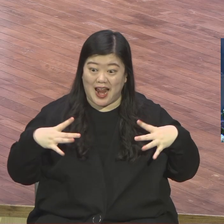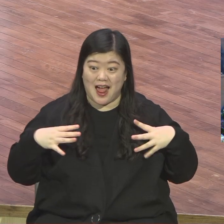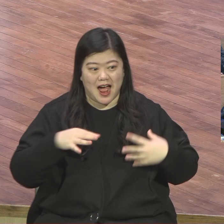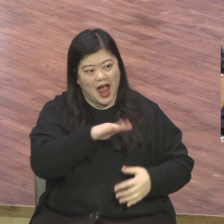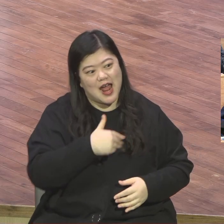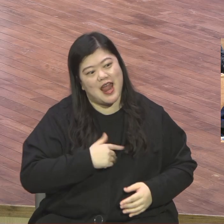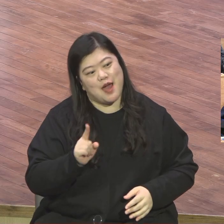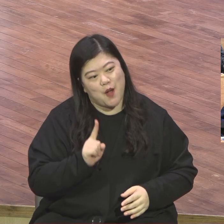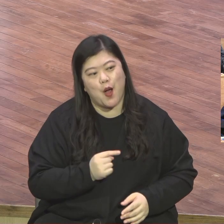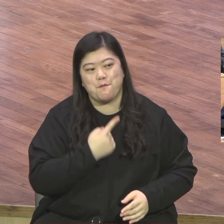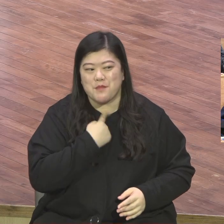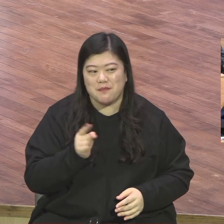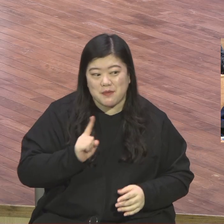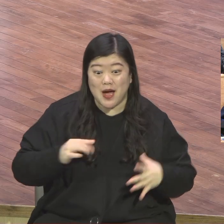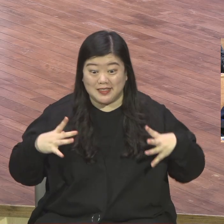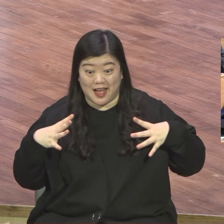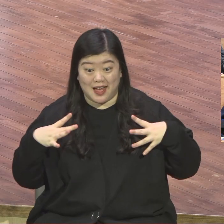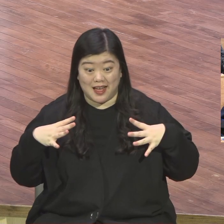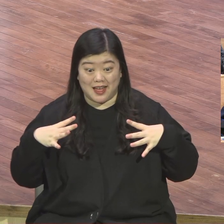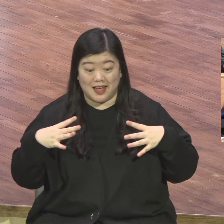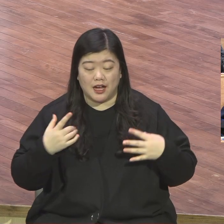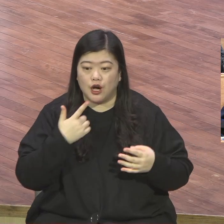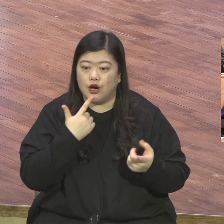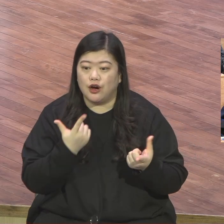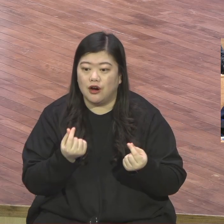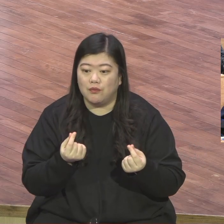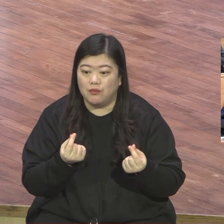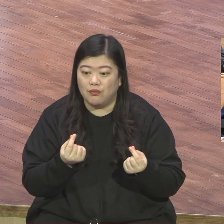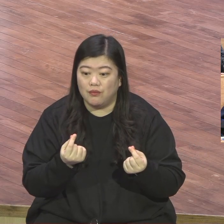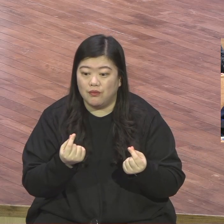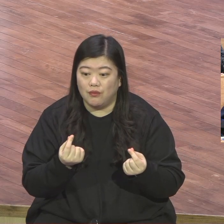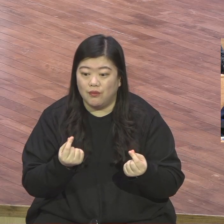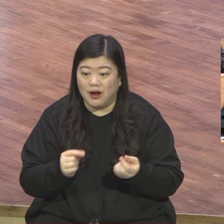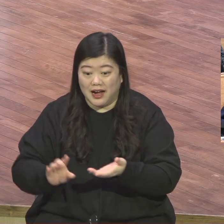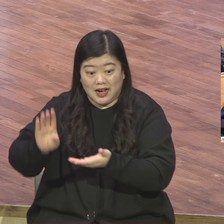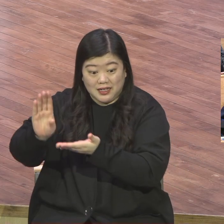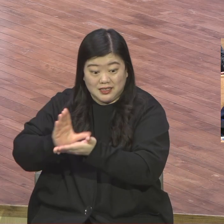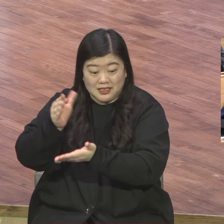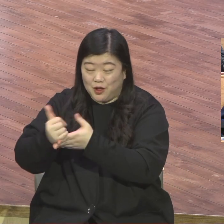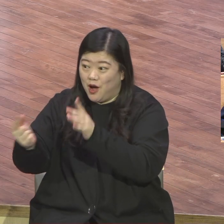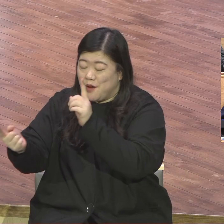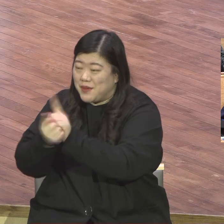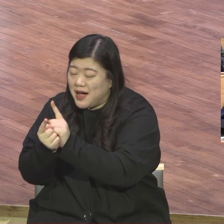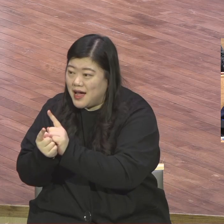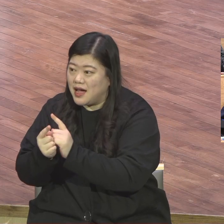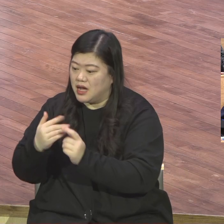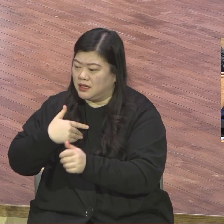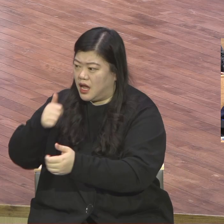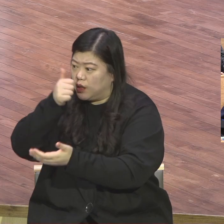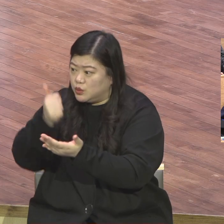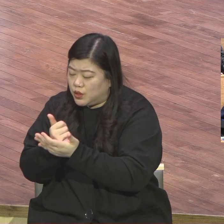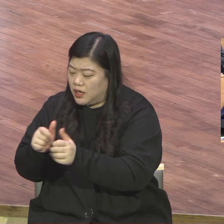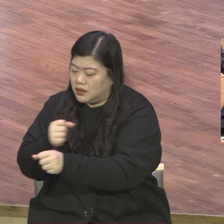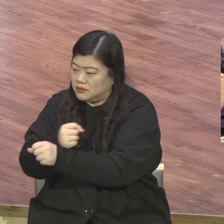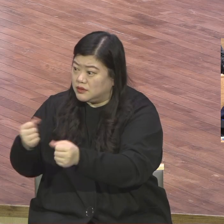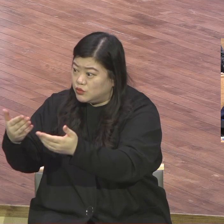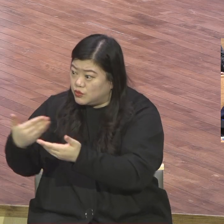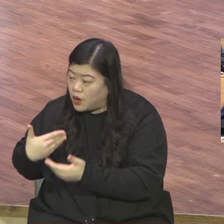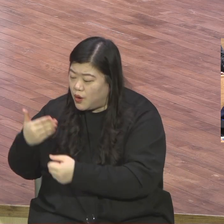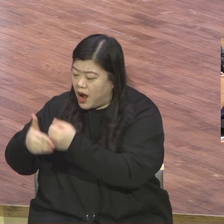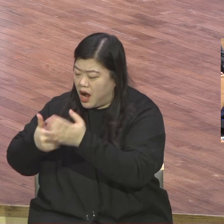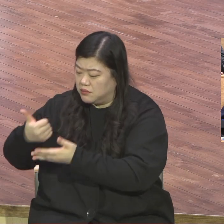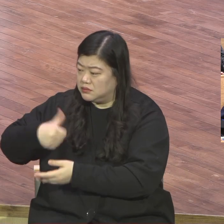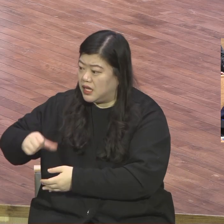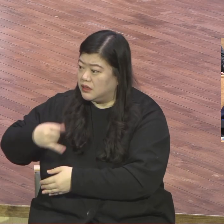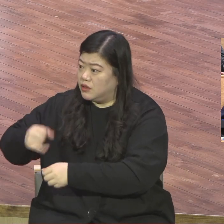이게 복음이에요. 예수가 그리스도로 오셔서 내 인생 모든 문제를 완벽하게 해결해